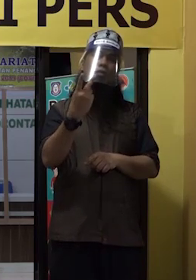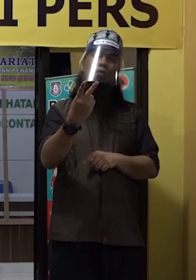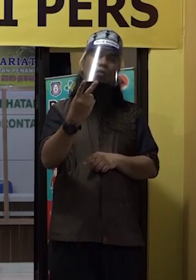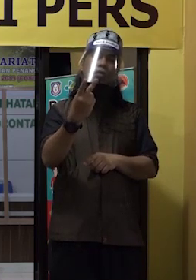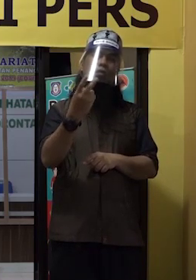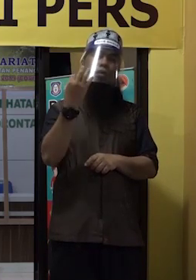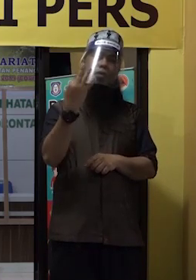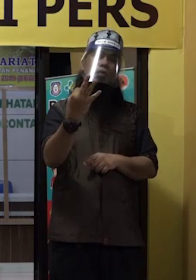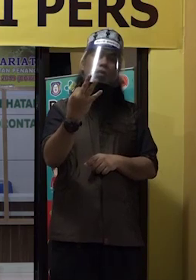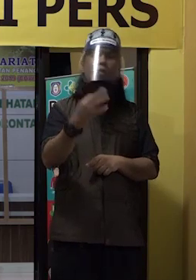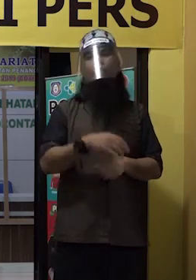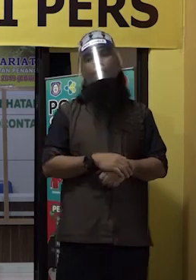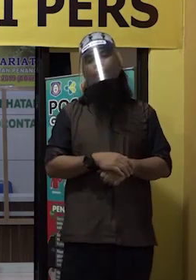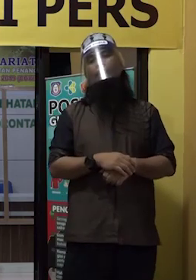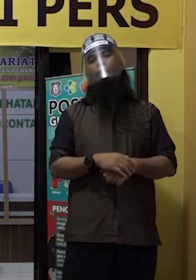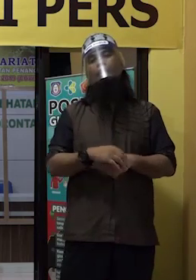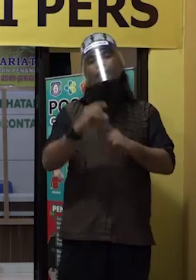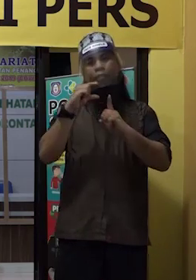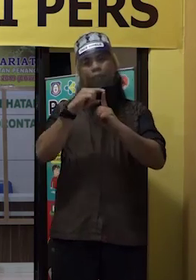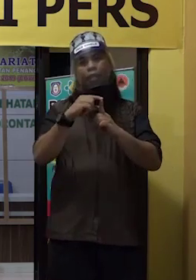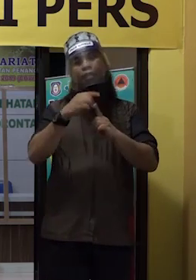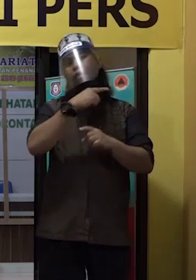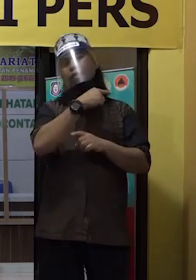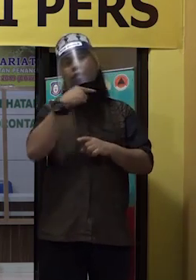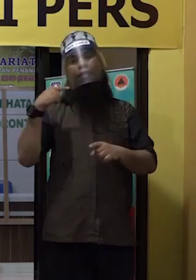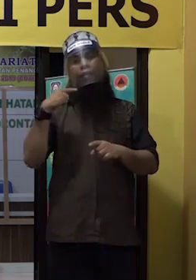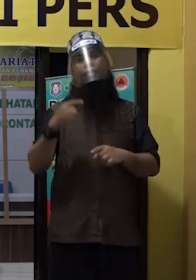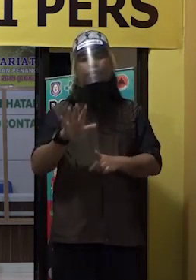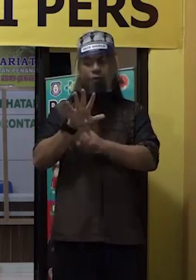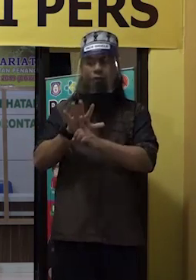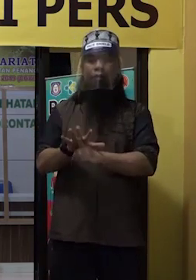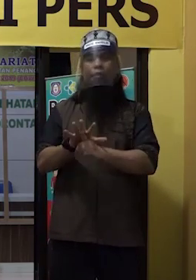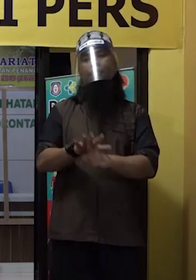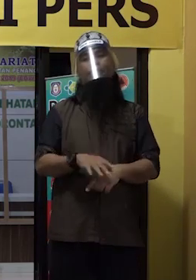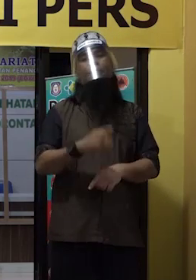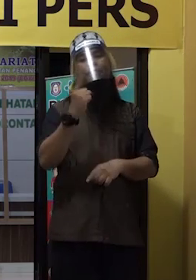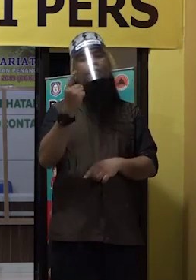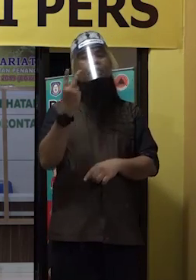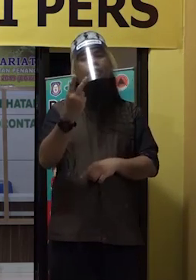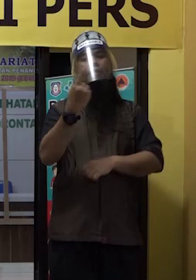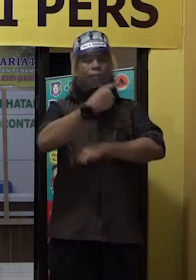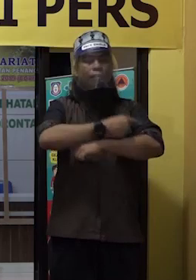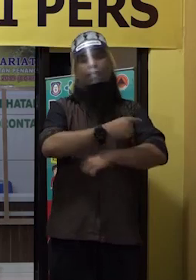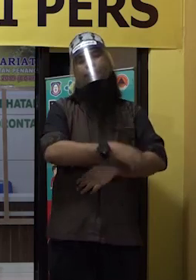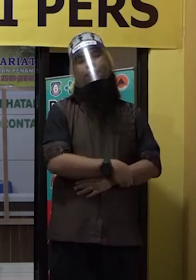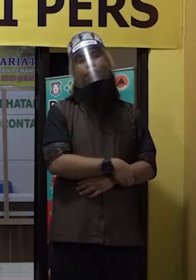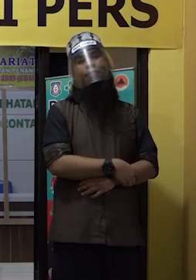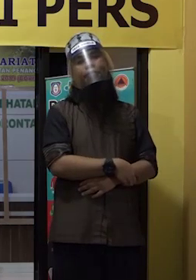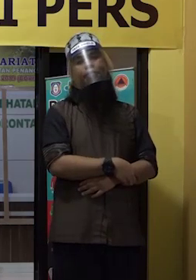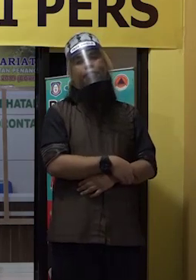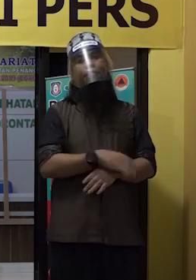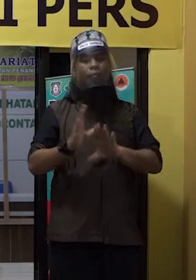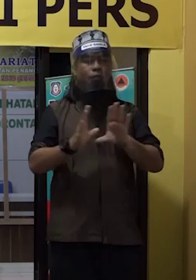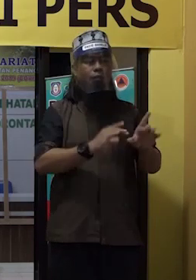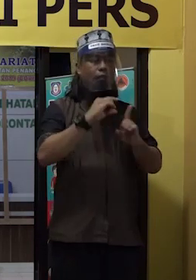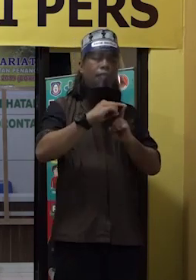dan ketiga PCR-nya negatif, dirawat selama 12 hari. Yang berikutnya adalah pasien